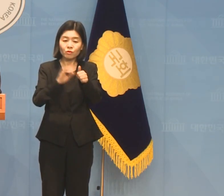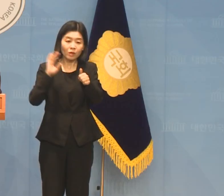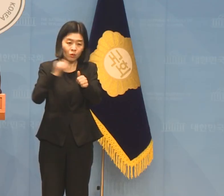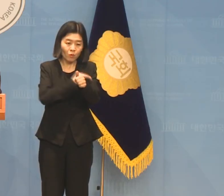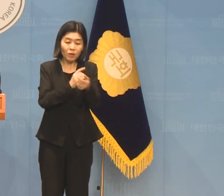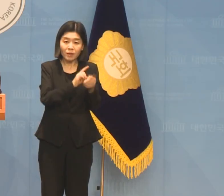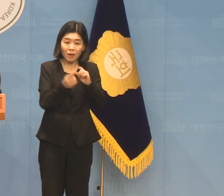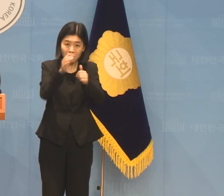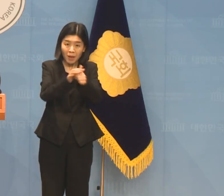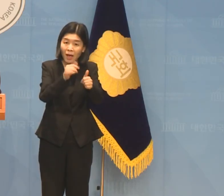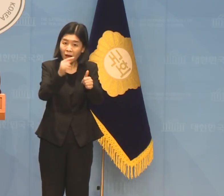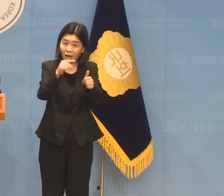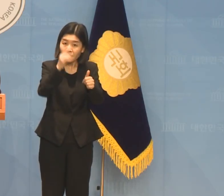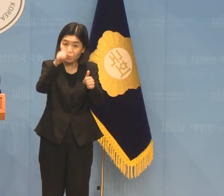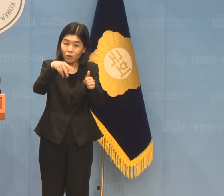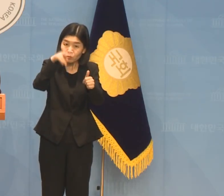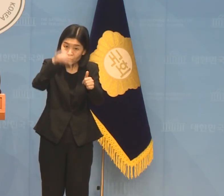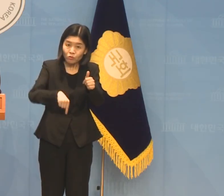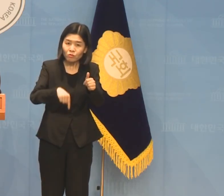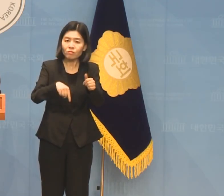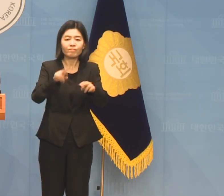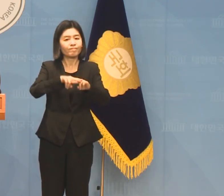당장 자리에서 물러나십시오.